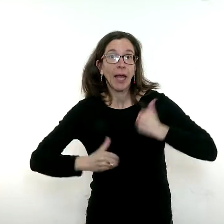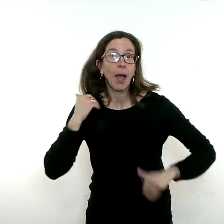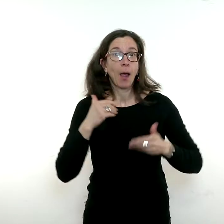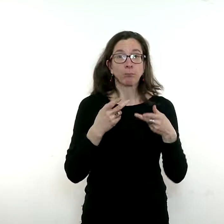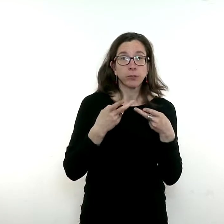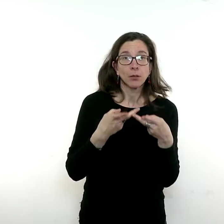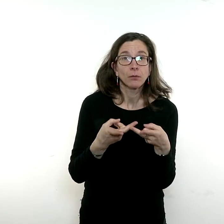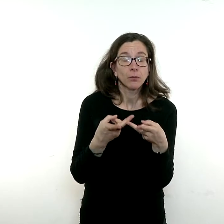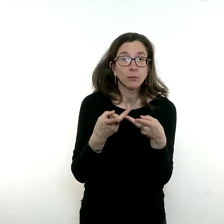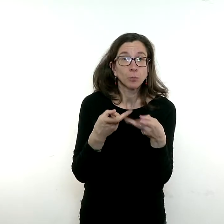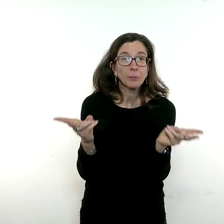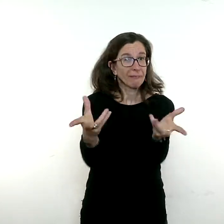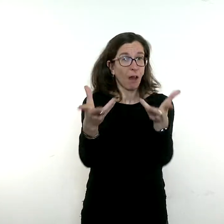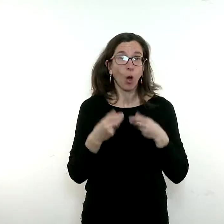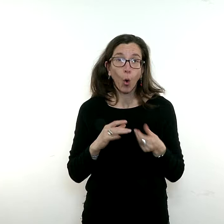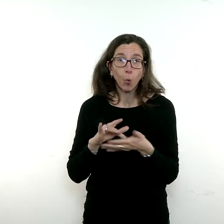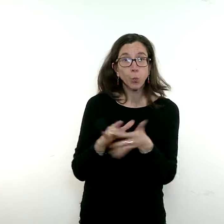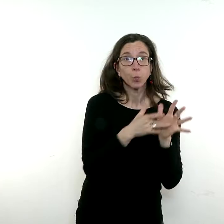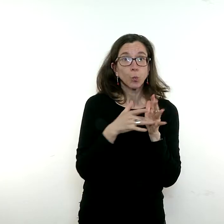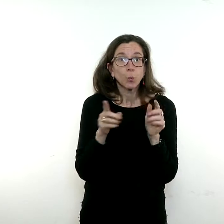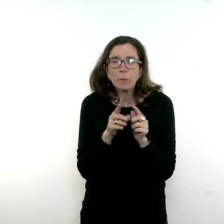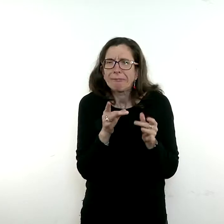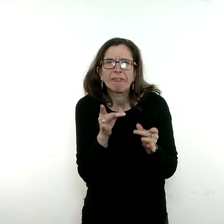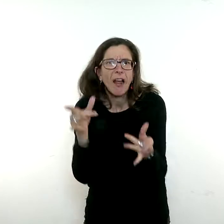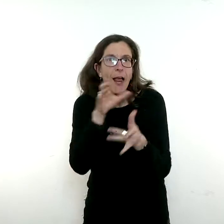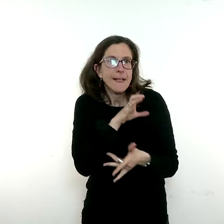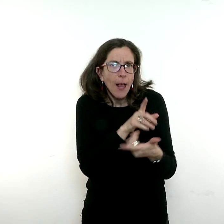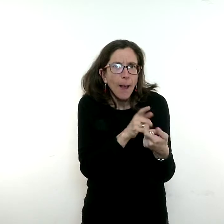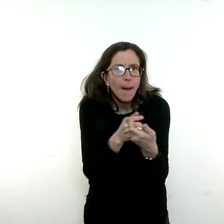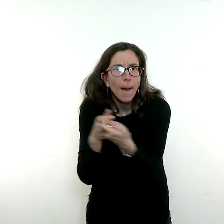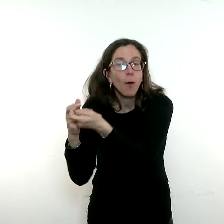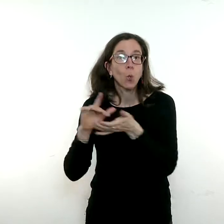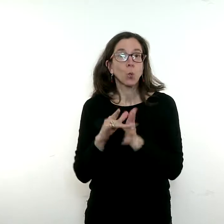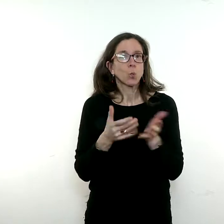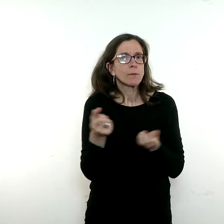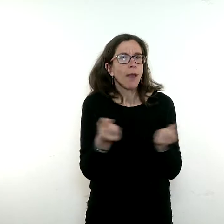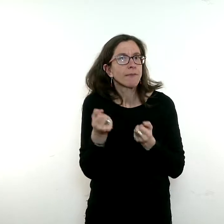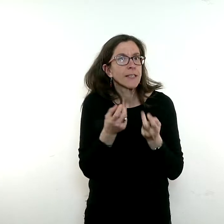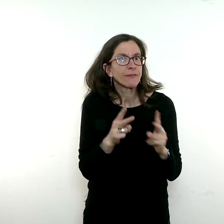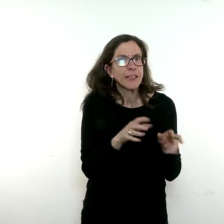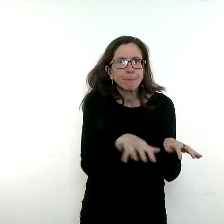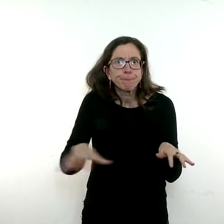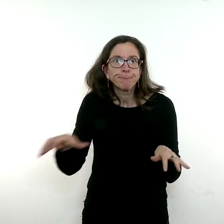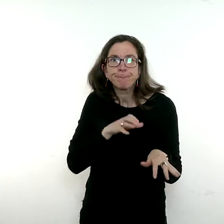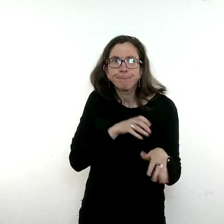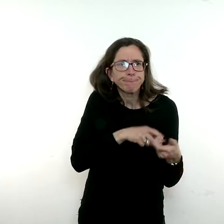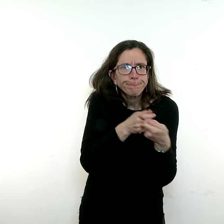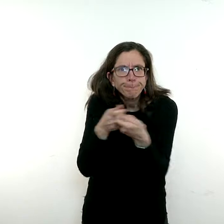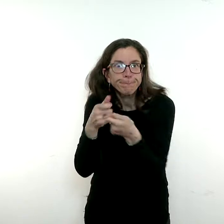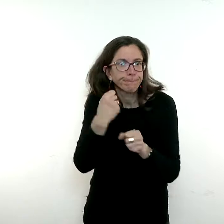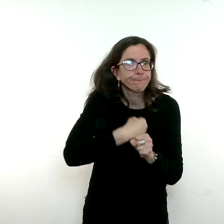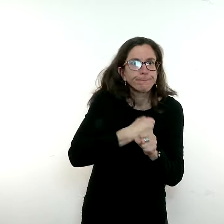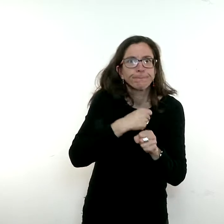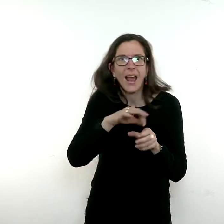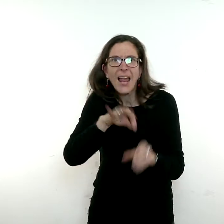est affiné. Et il y a vraiment un travail de liaison avec tous les services de la ville et tous les élus pour pouvoir travailler ensemble sur tous les domaines et